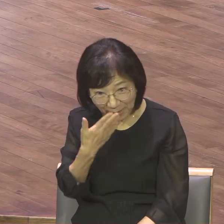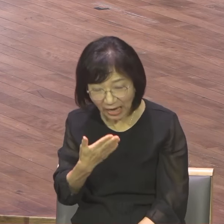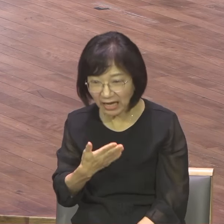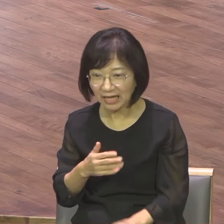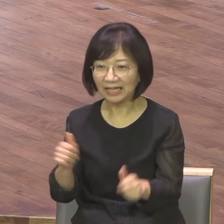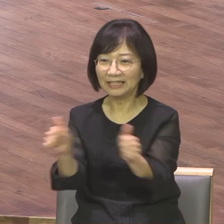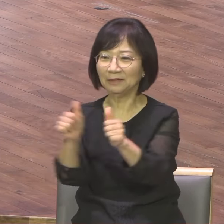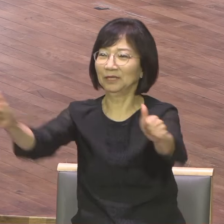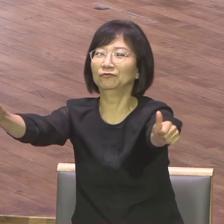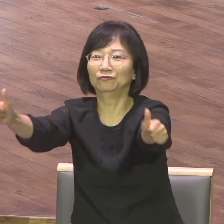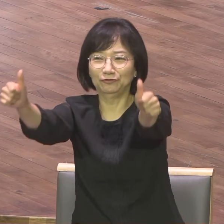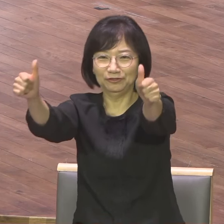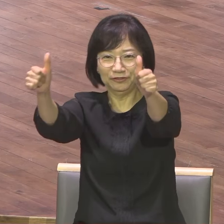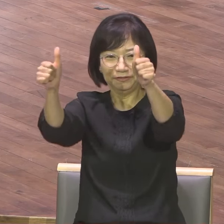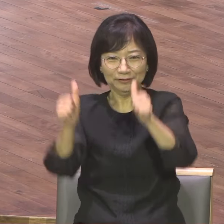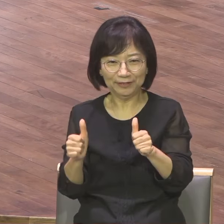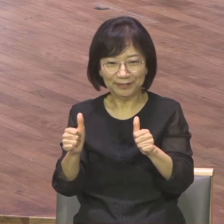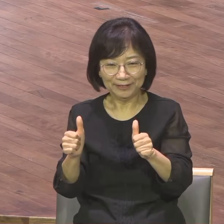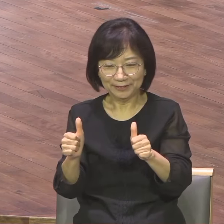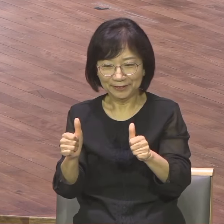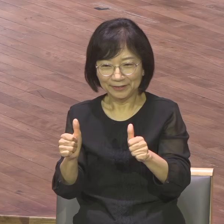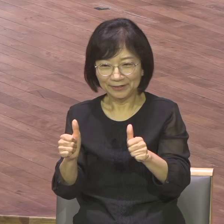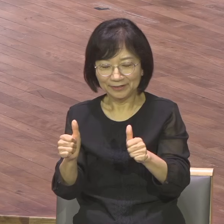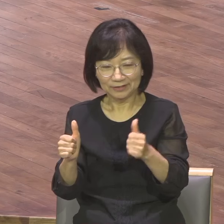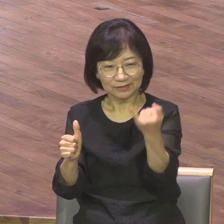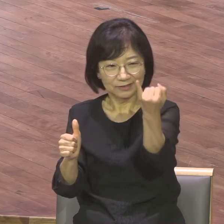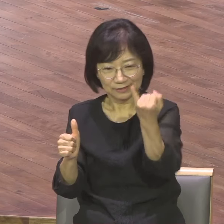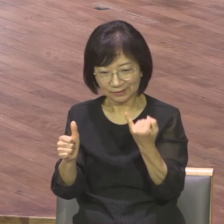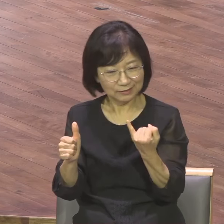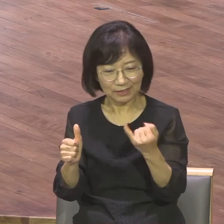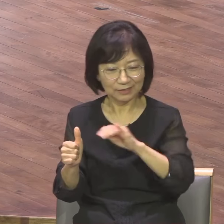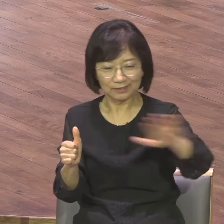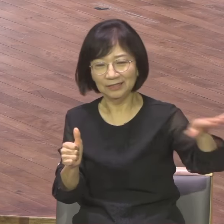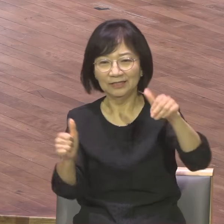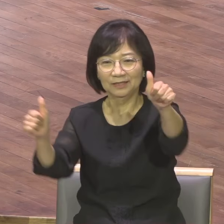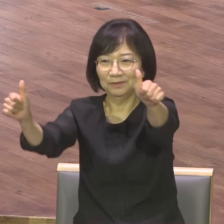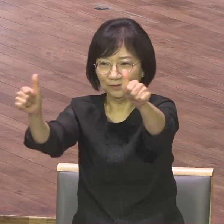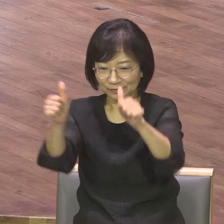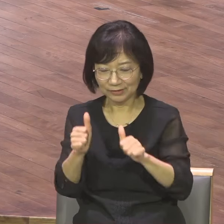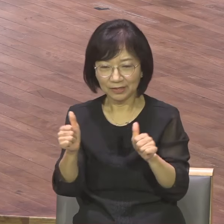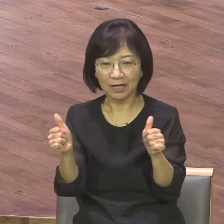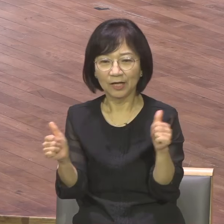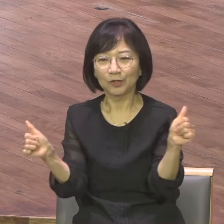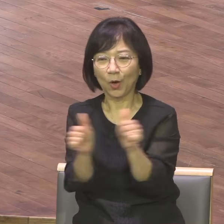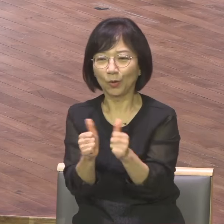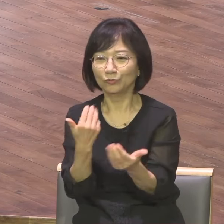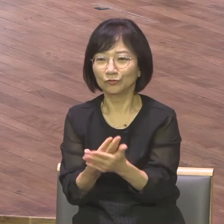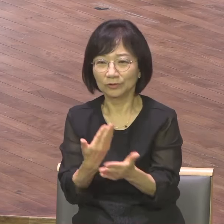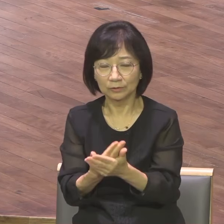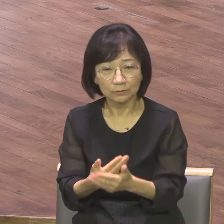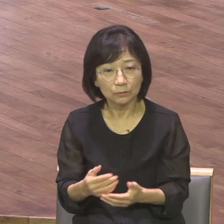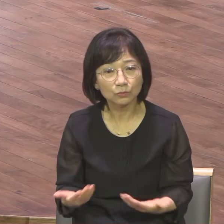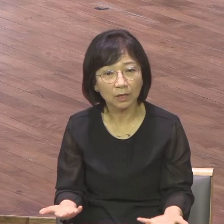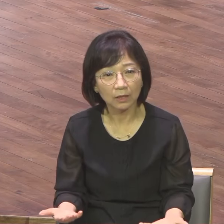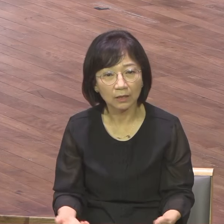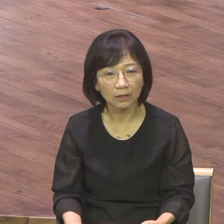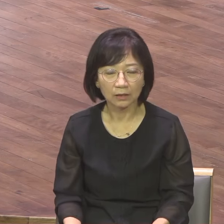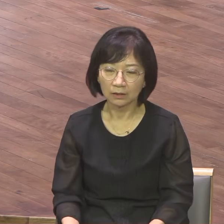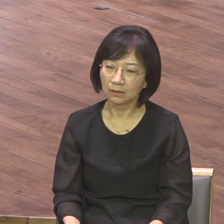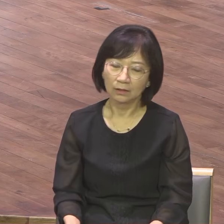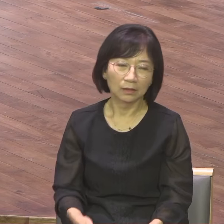그렇게 테스트를 해. 걸고 잡아 집어넣으려고 와요. 그렇게 지금 해외는 다 그래요.